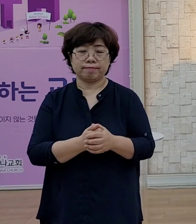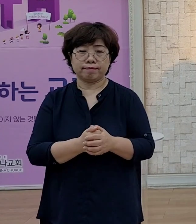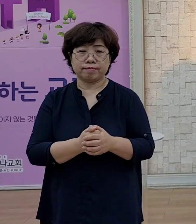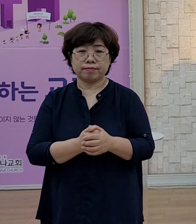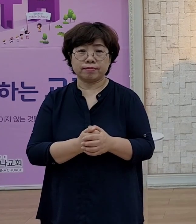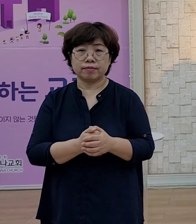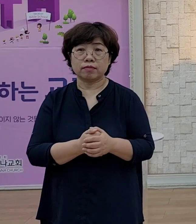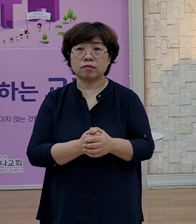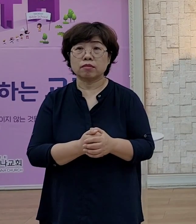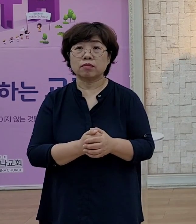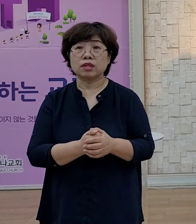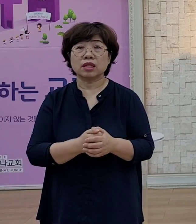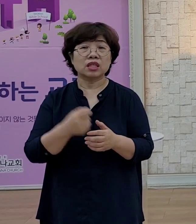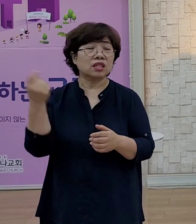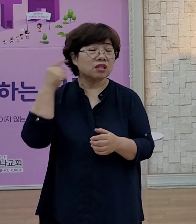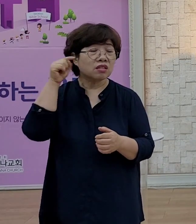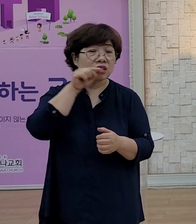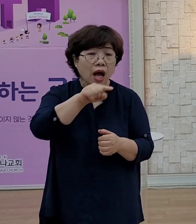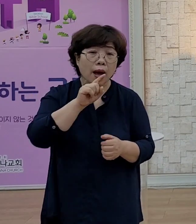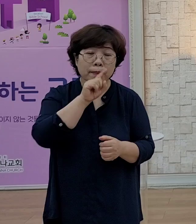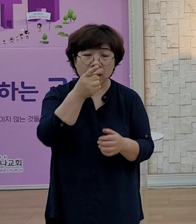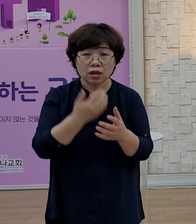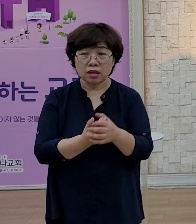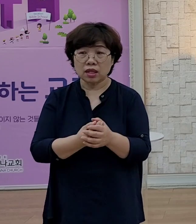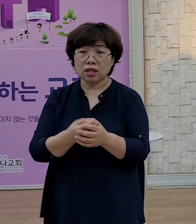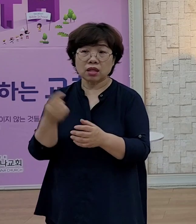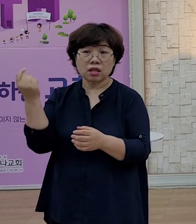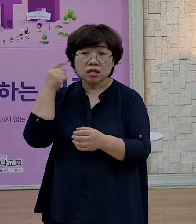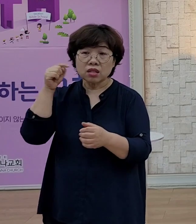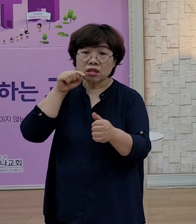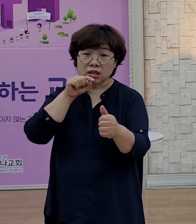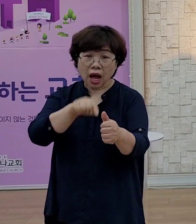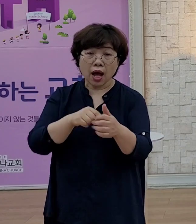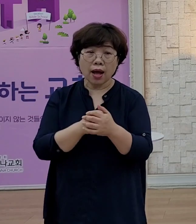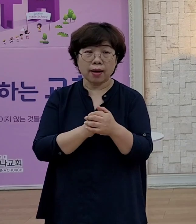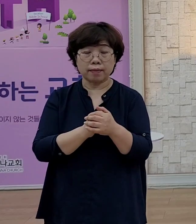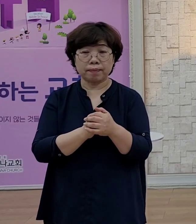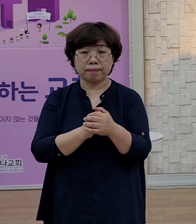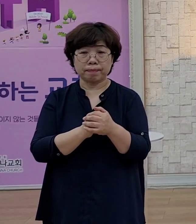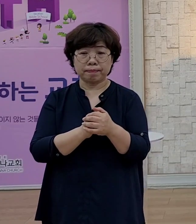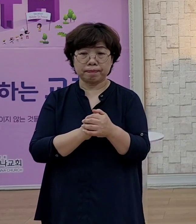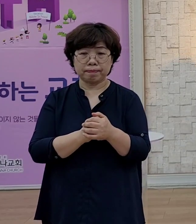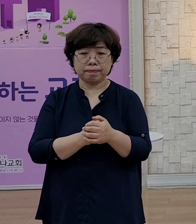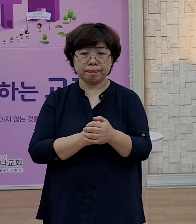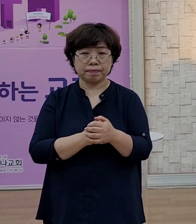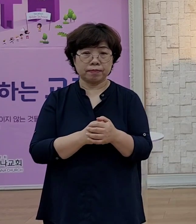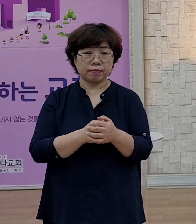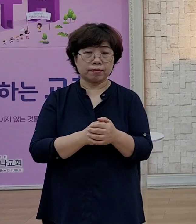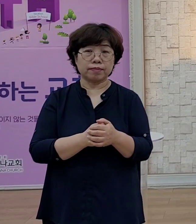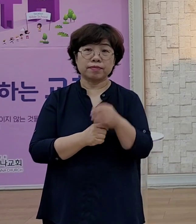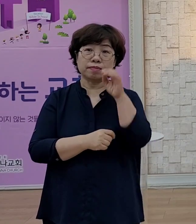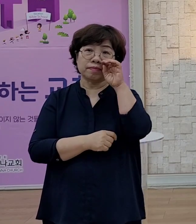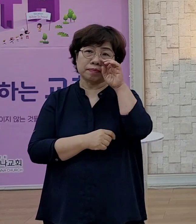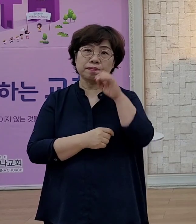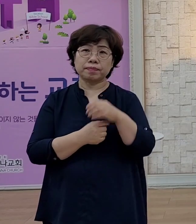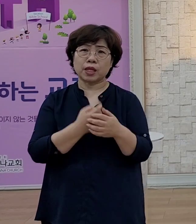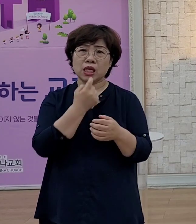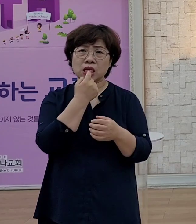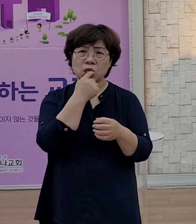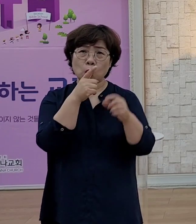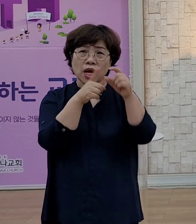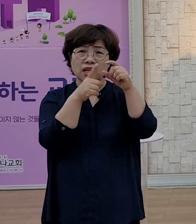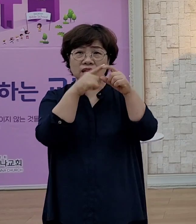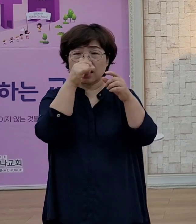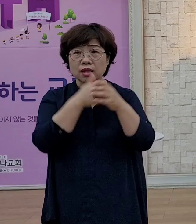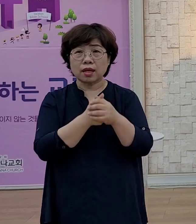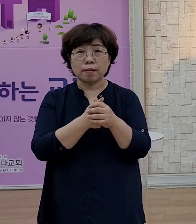보입니까? 이 13절에 이 사람, 제가 노란색으로 몇 가지 이렇게 표시를 해놨는데 이